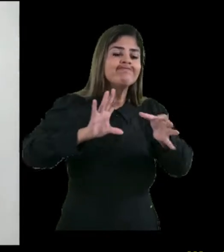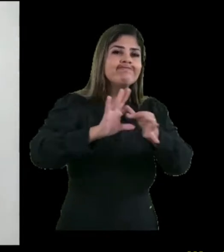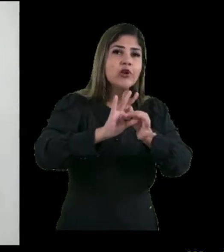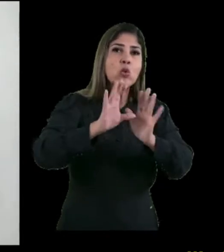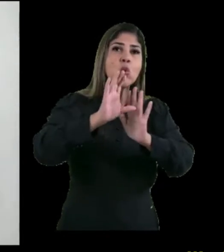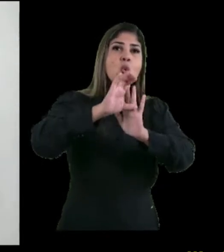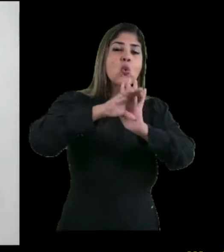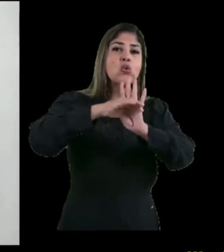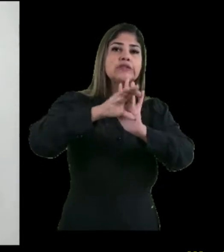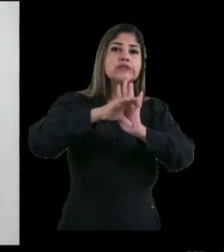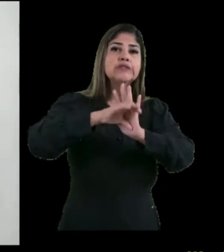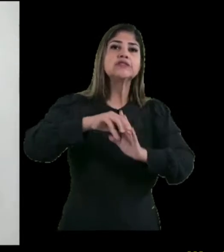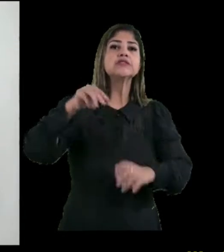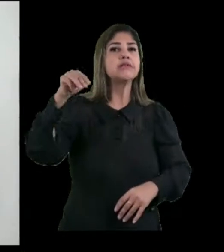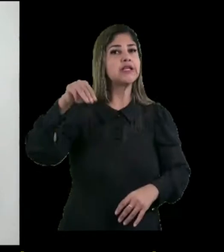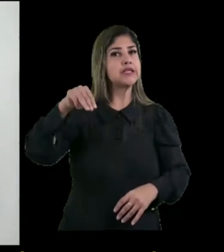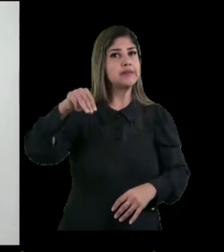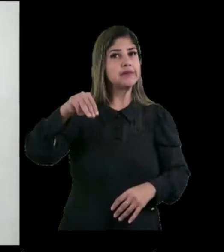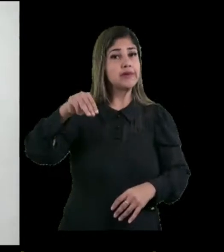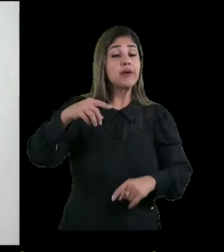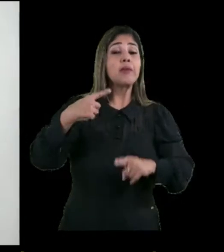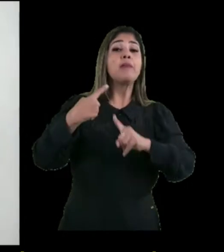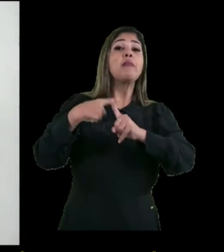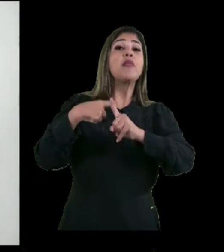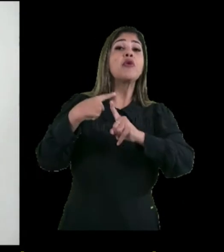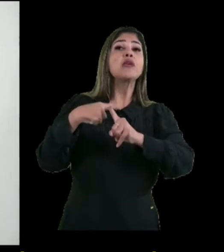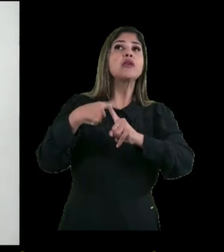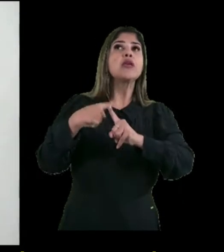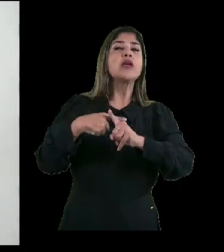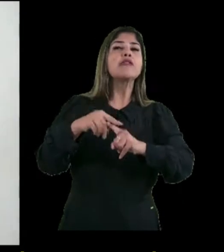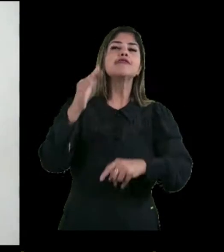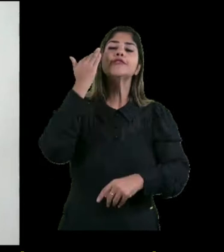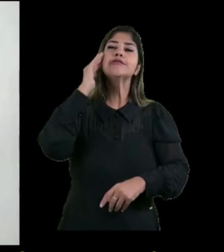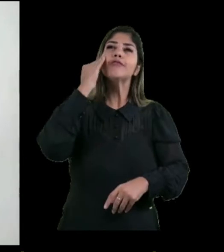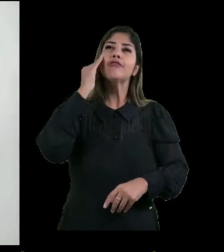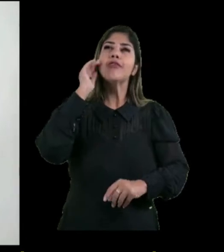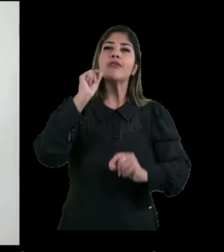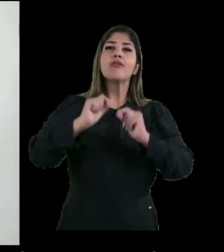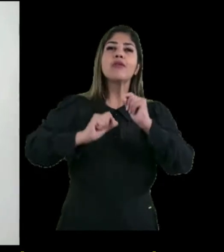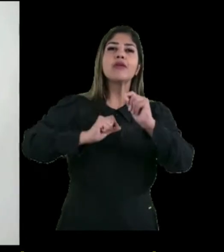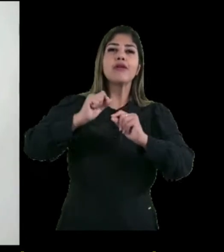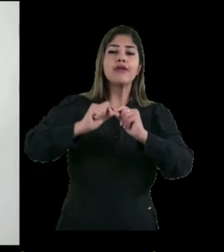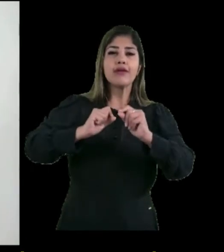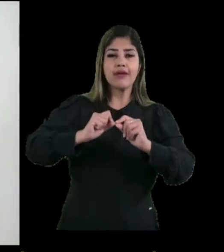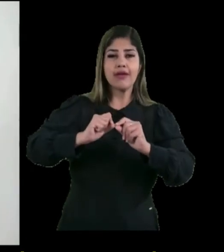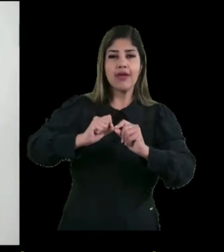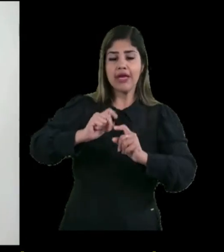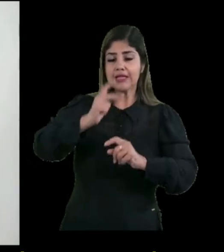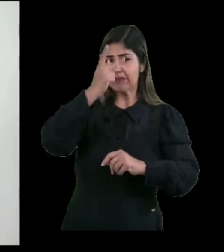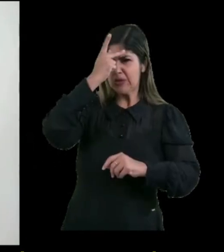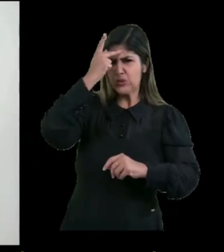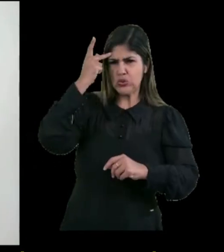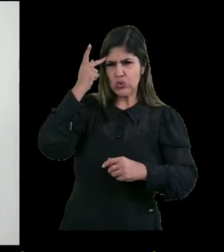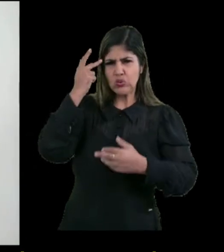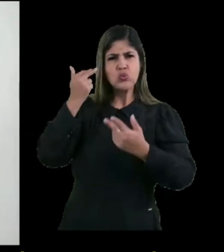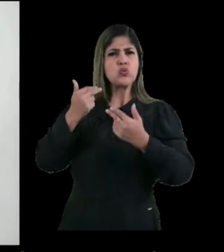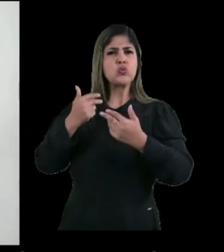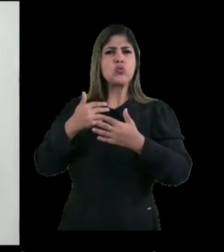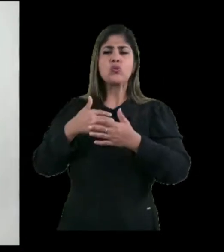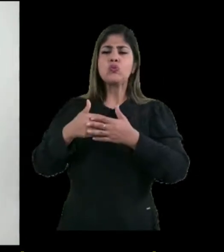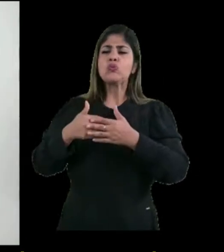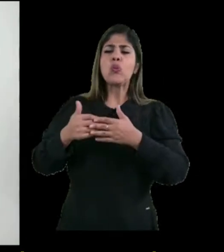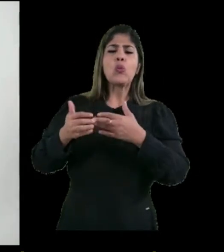os conceitos de matemática, pois o estudante irá compreender que seres humanos, assim como ele,